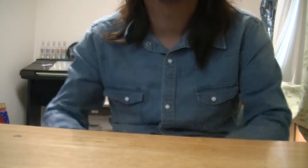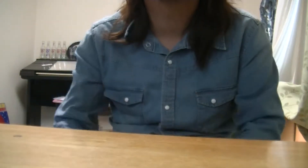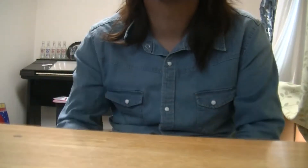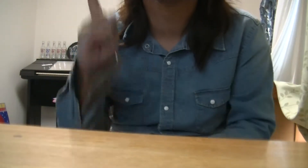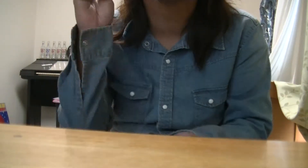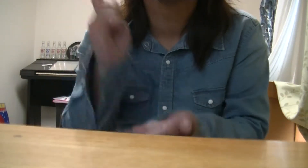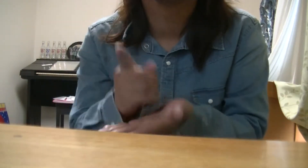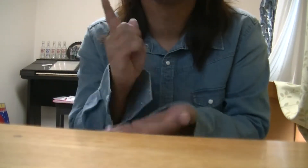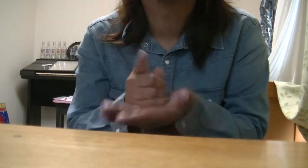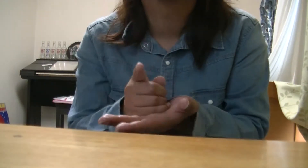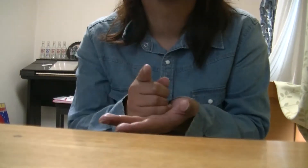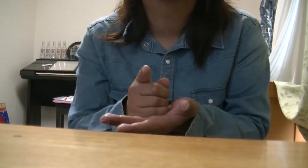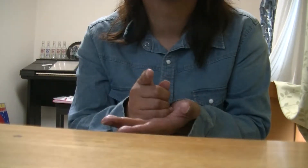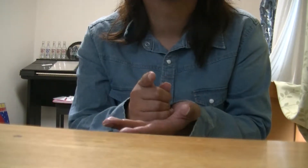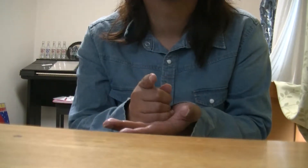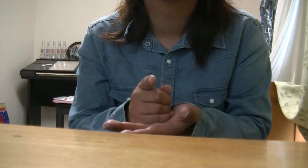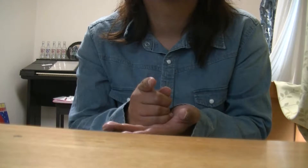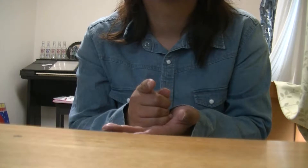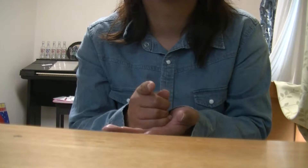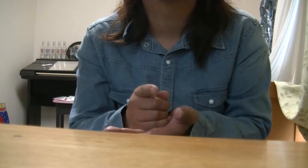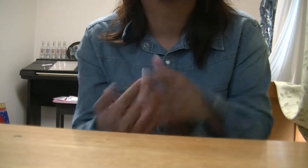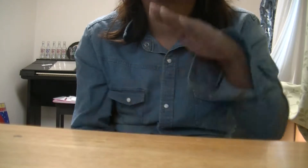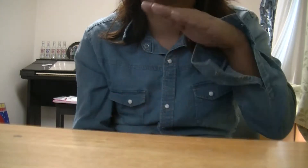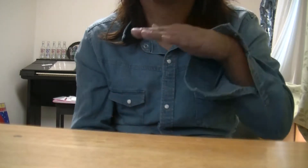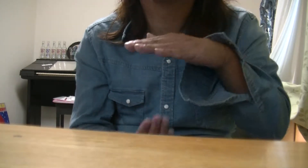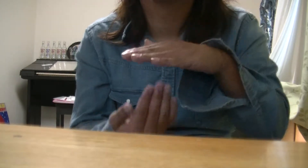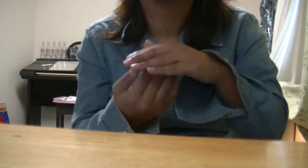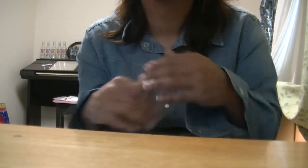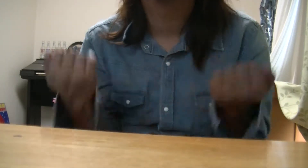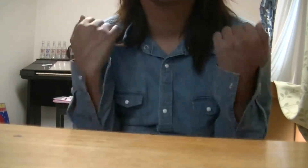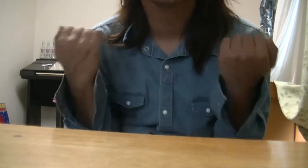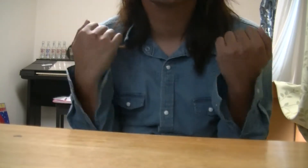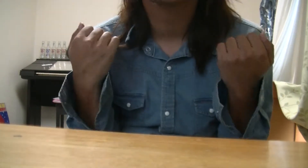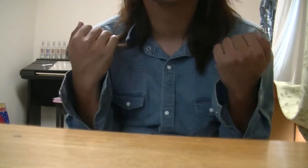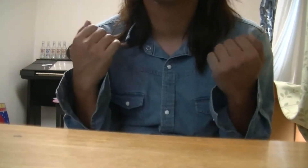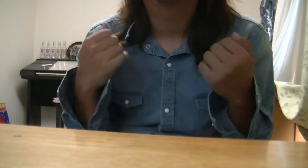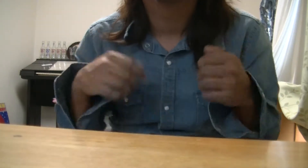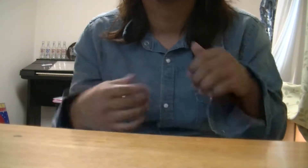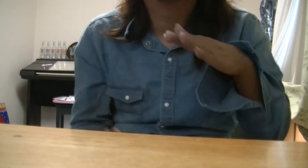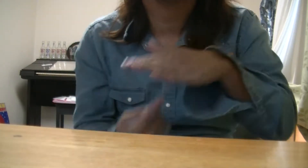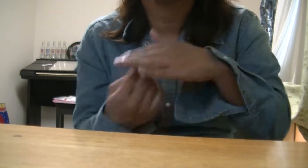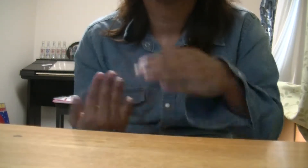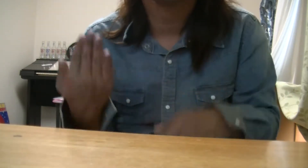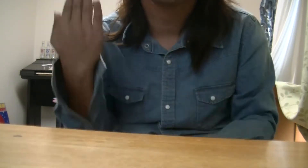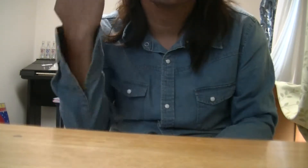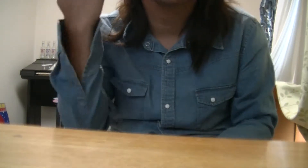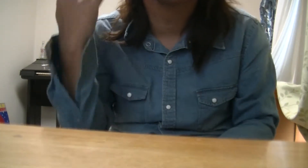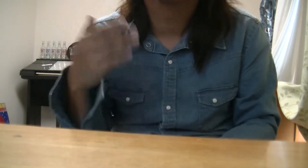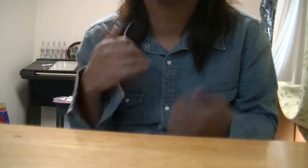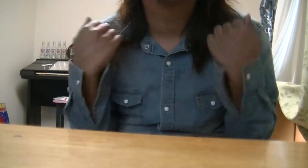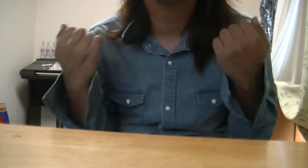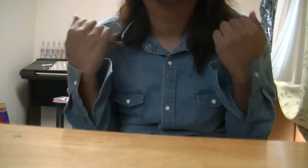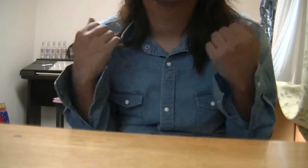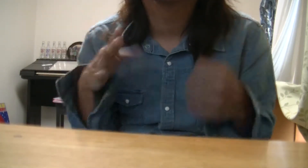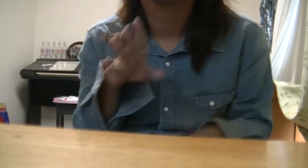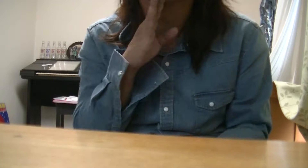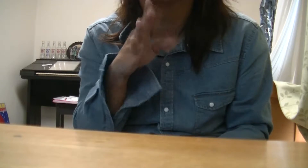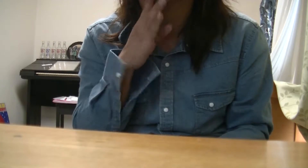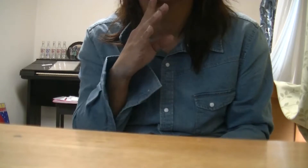の最高のエネルギー、ポジティブなエネルギーこそが本当の意味での最